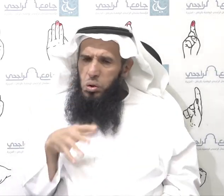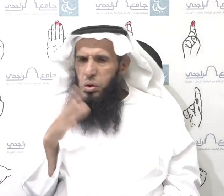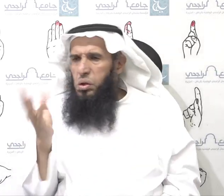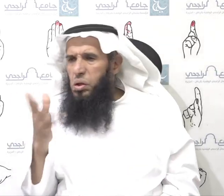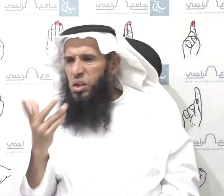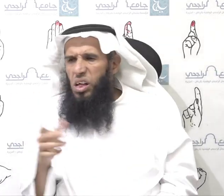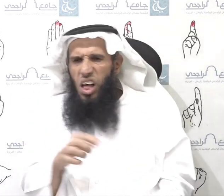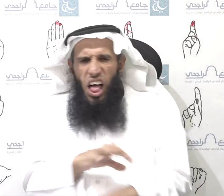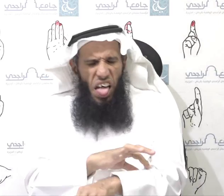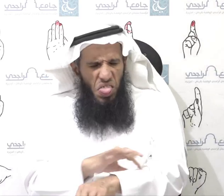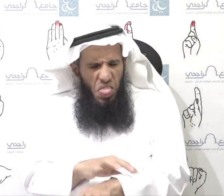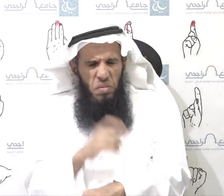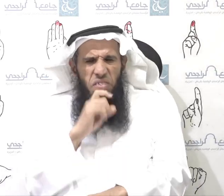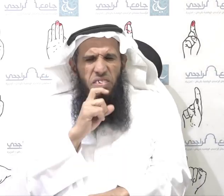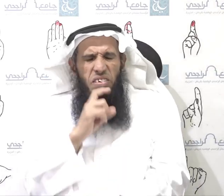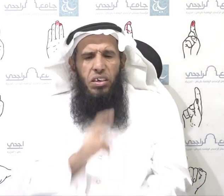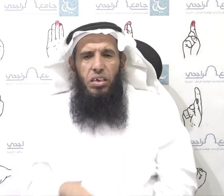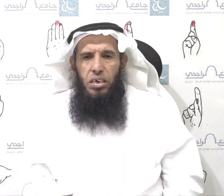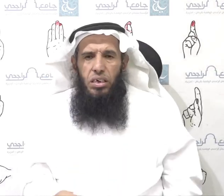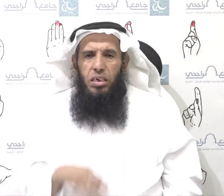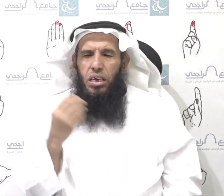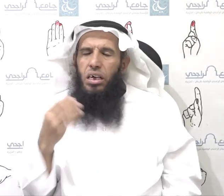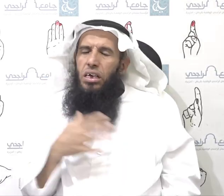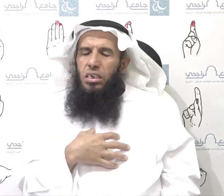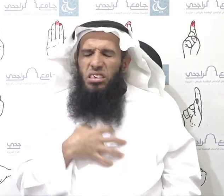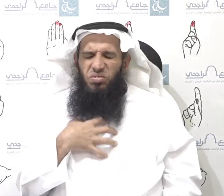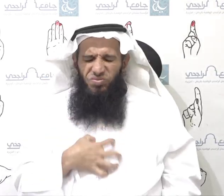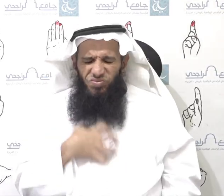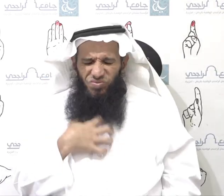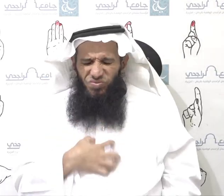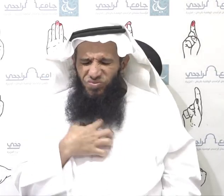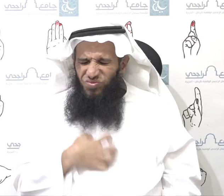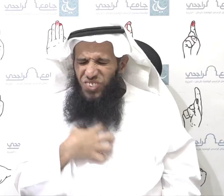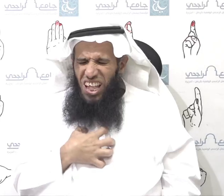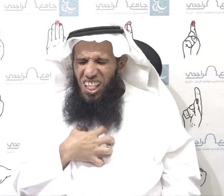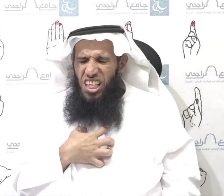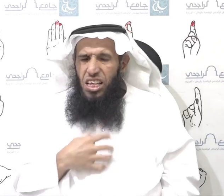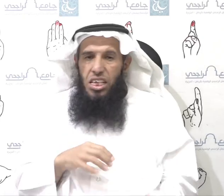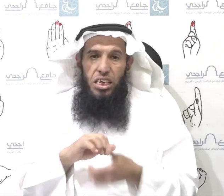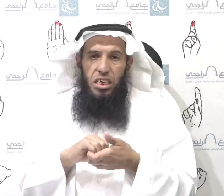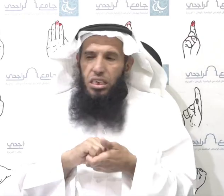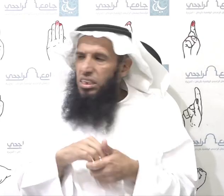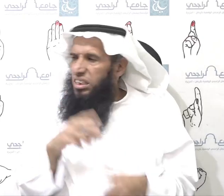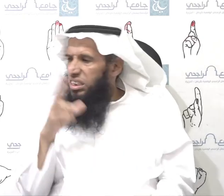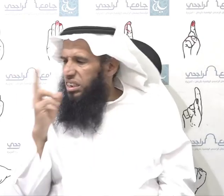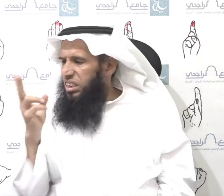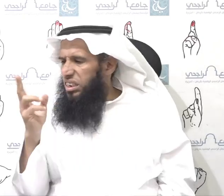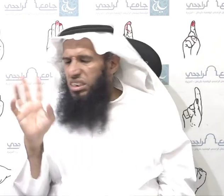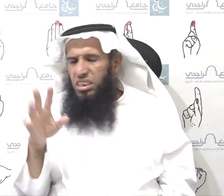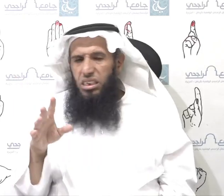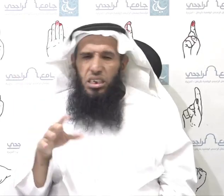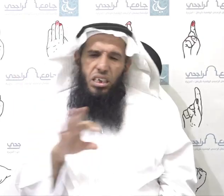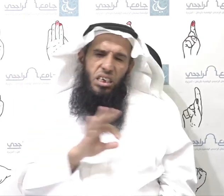عظمه، يخرج بالأسجان، يخرج إلى الأصحاب يشيع موتاهم ويعود